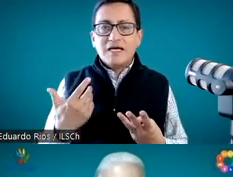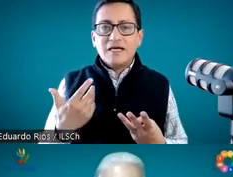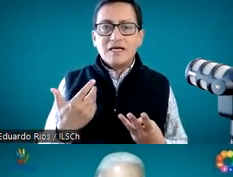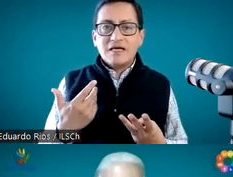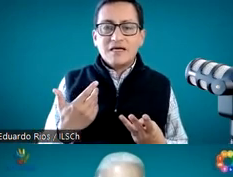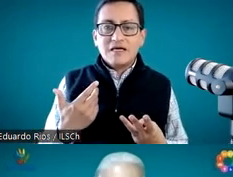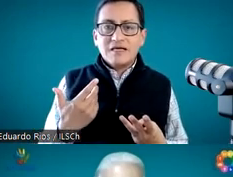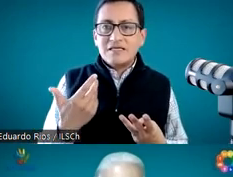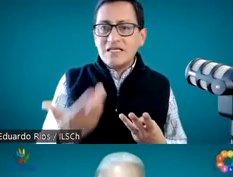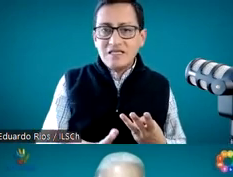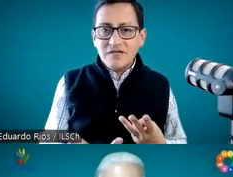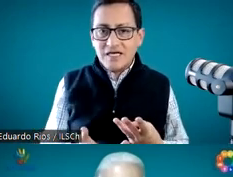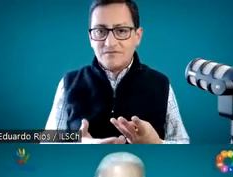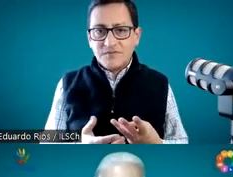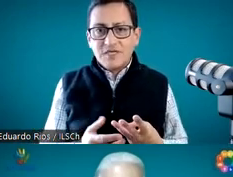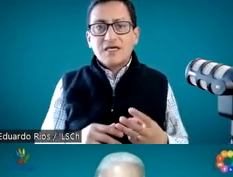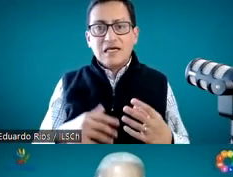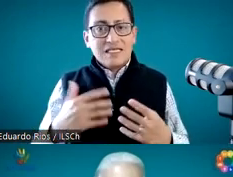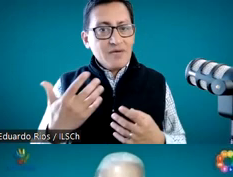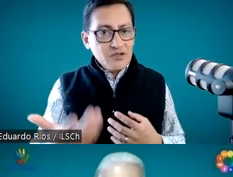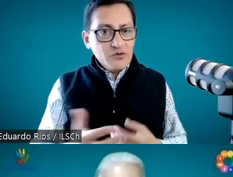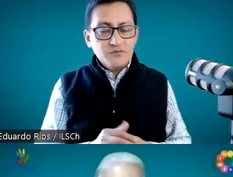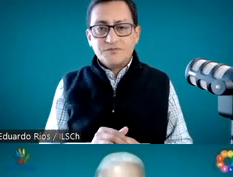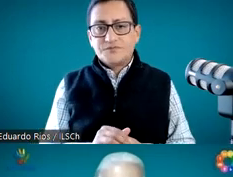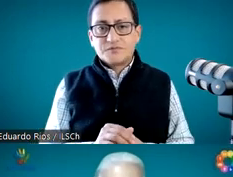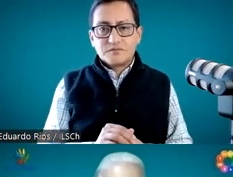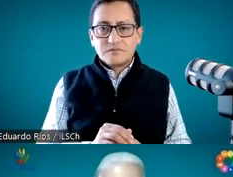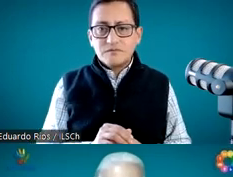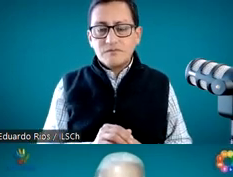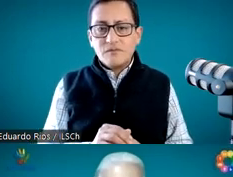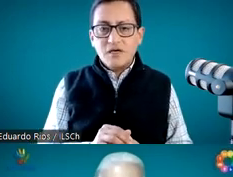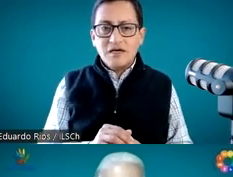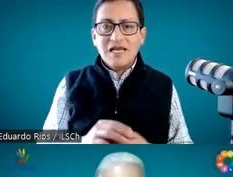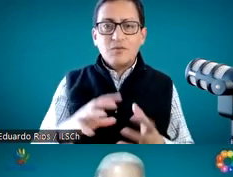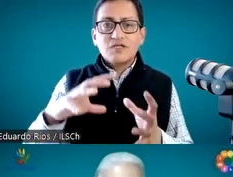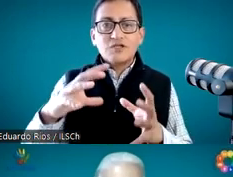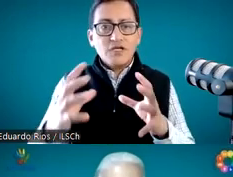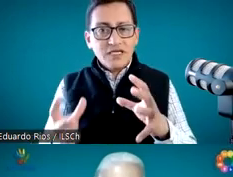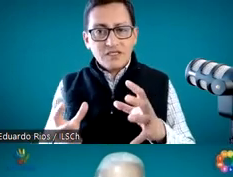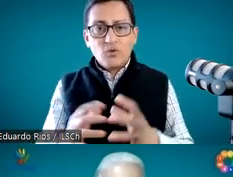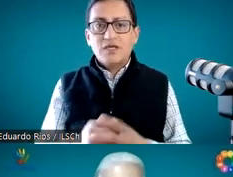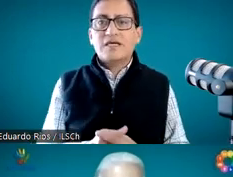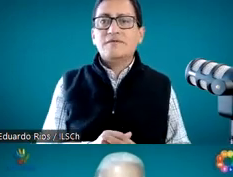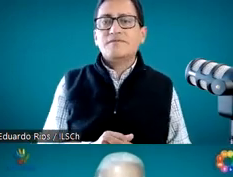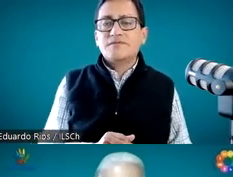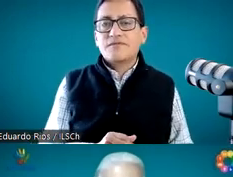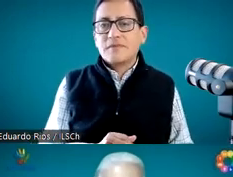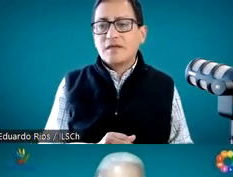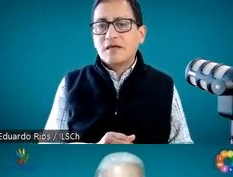para identificar el tamaño, la posición en que se